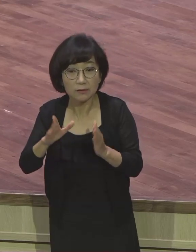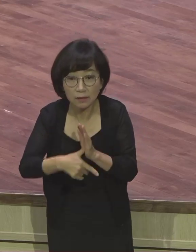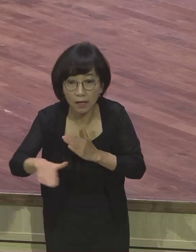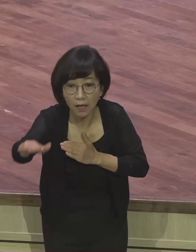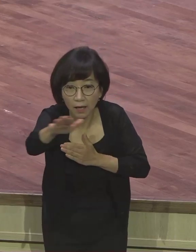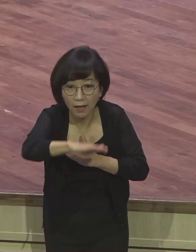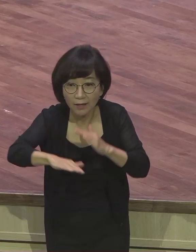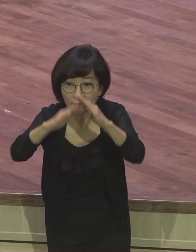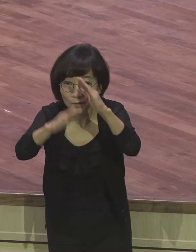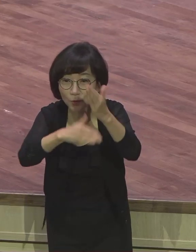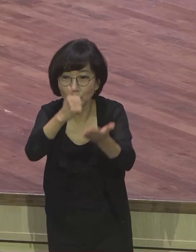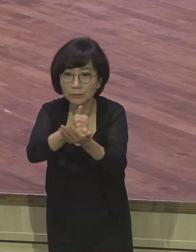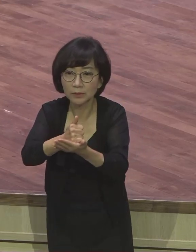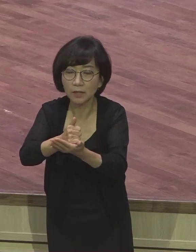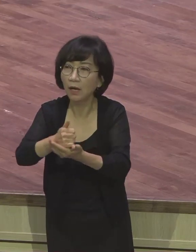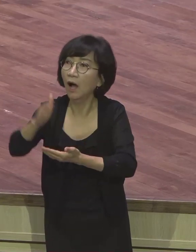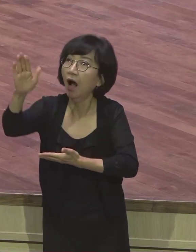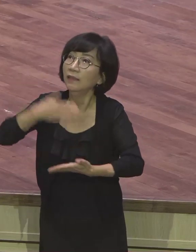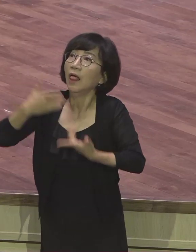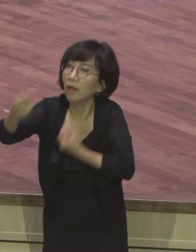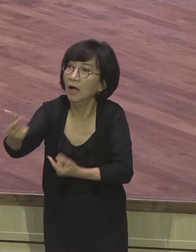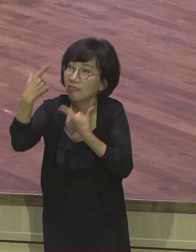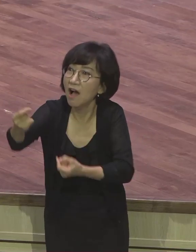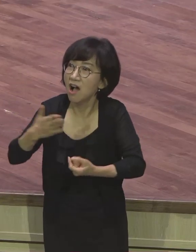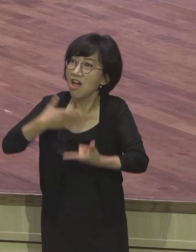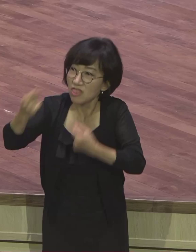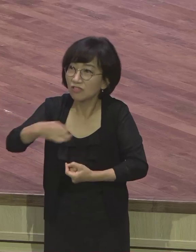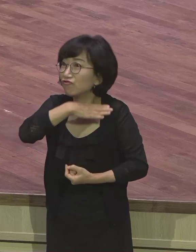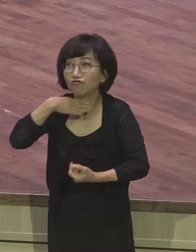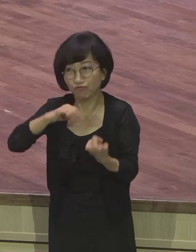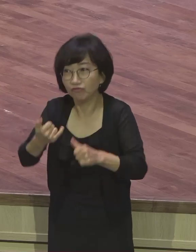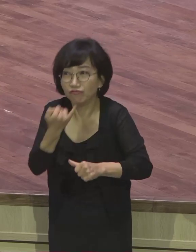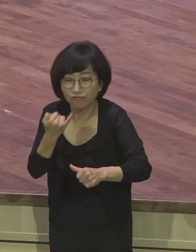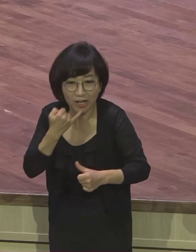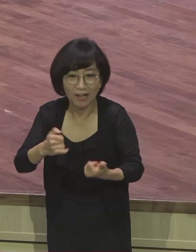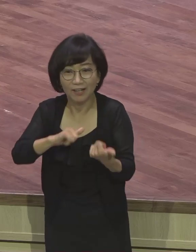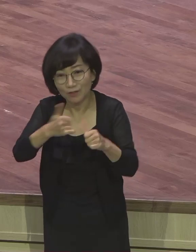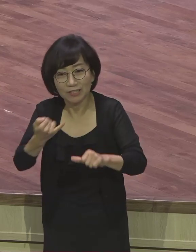그러니까 교인들이 손을 들고 나도요, 나도요 그랬더니